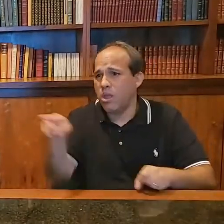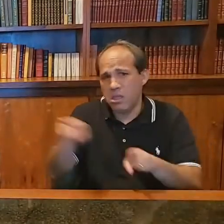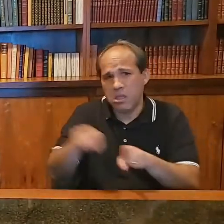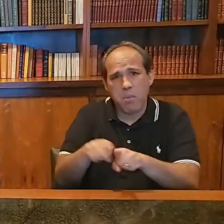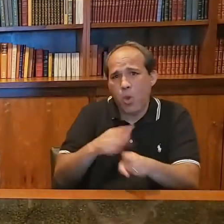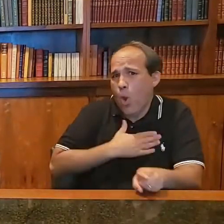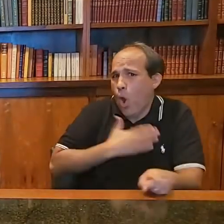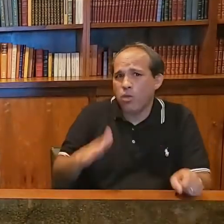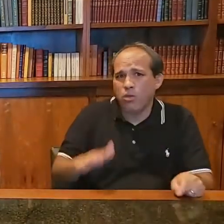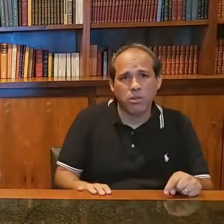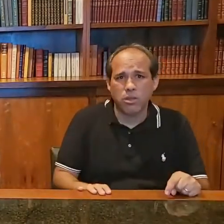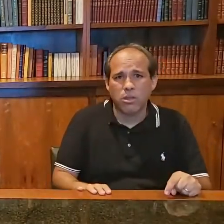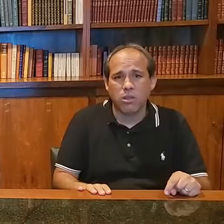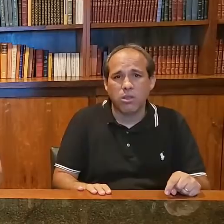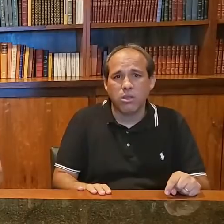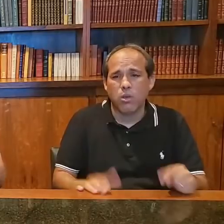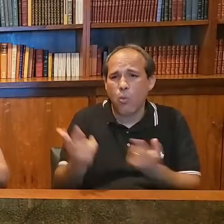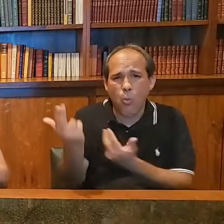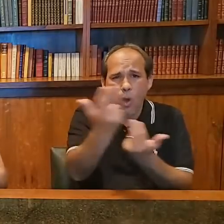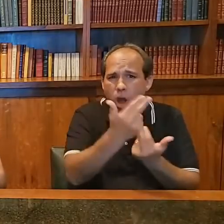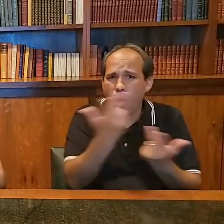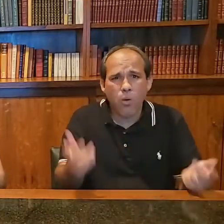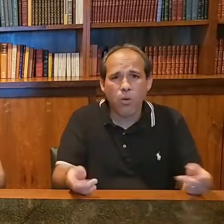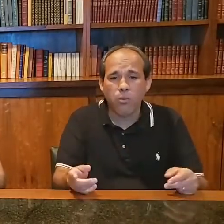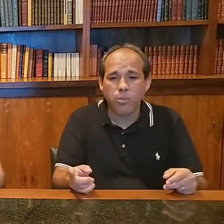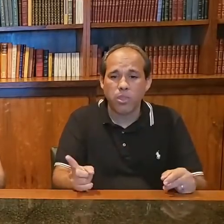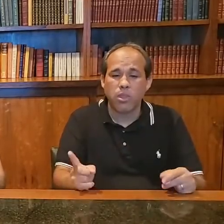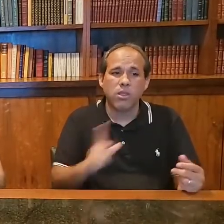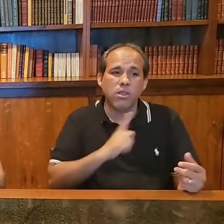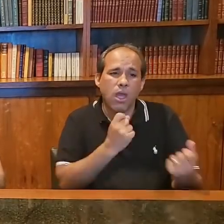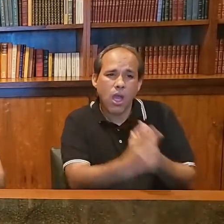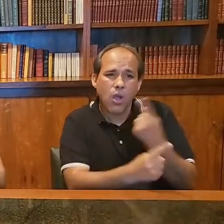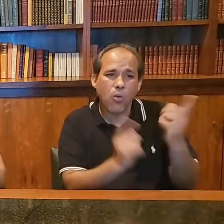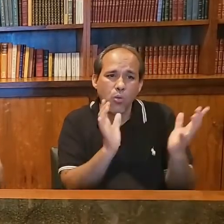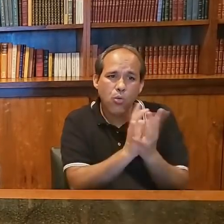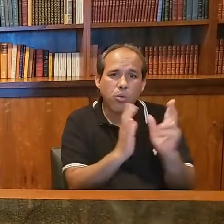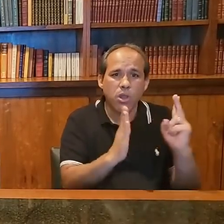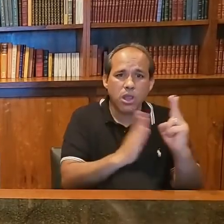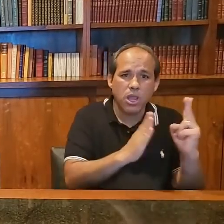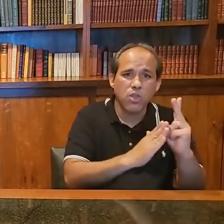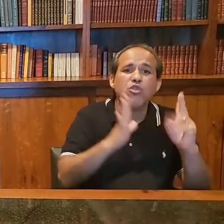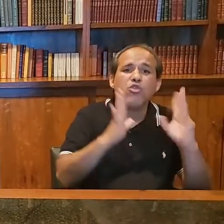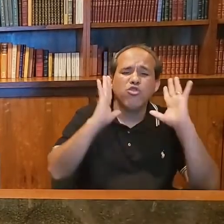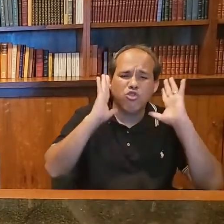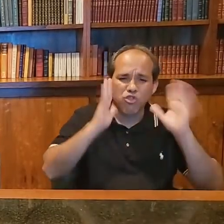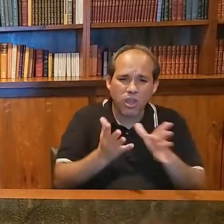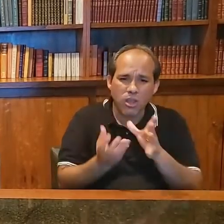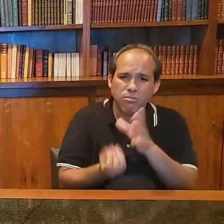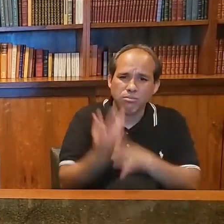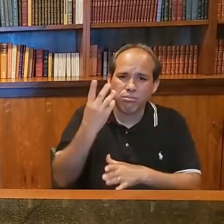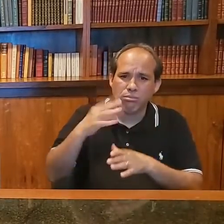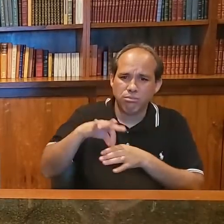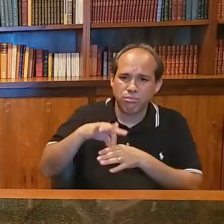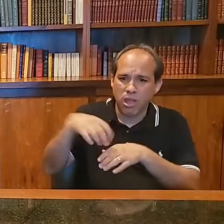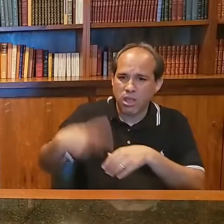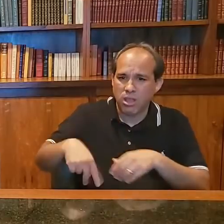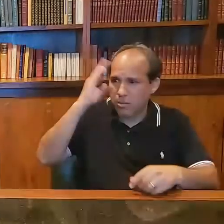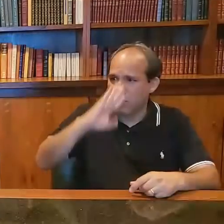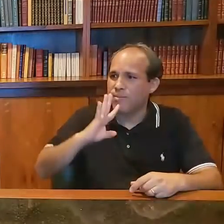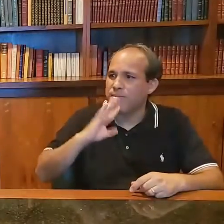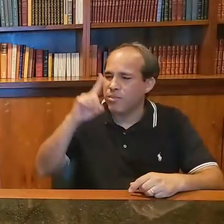Tem índios, tem etnias, né? Tem tribos, né? Que já plantam aqui no Brasil. Sim, tá? Sim. Nós temos ali, no norte de Mato Grosso,